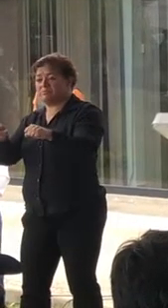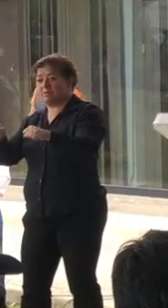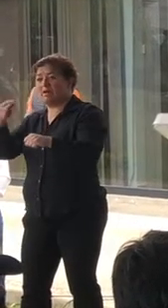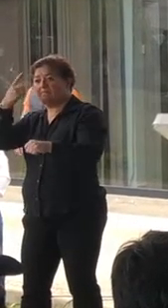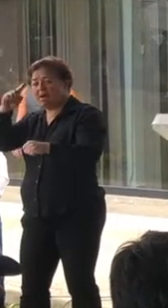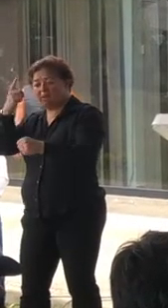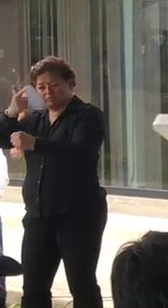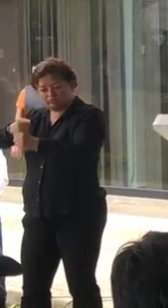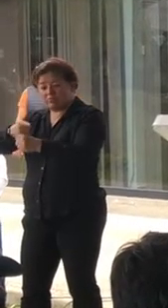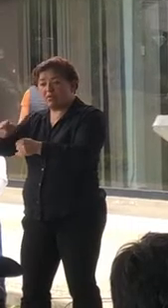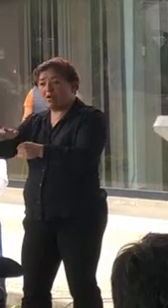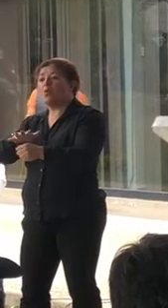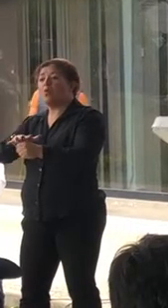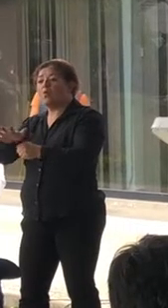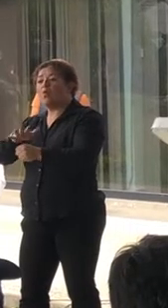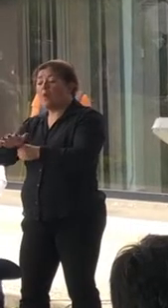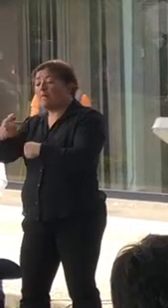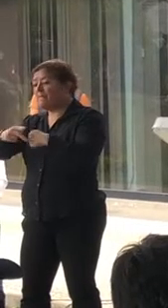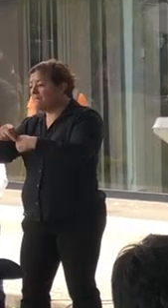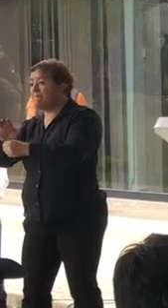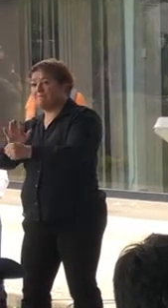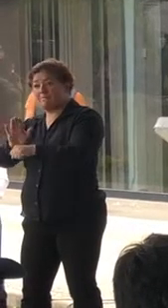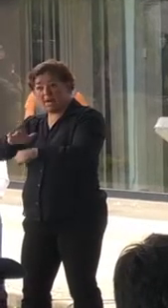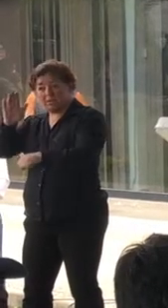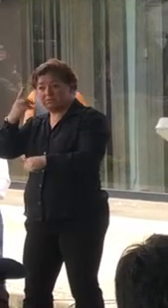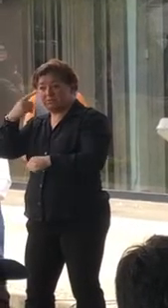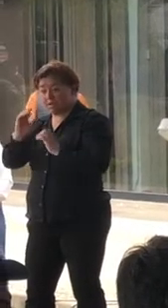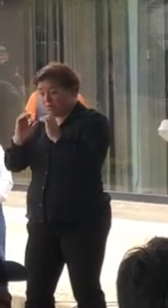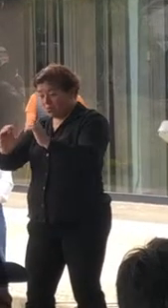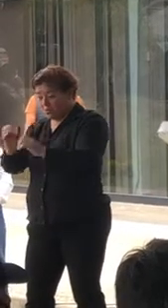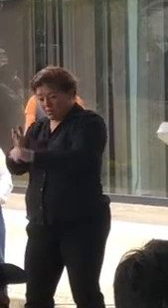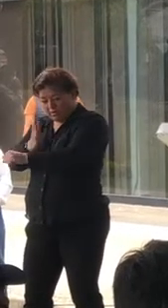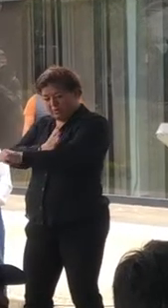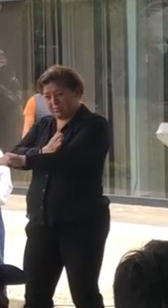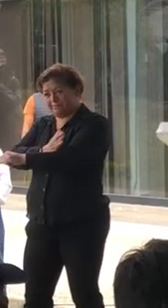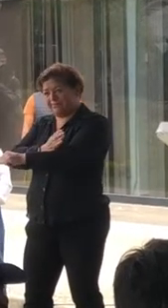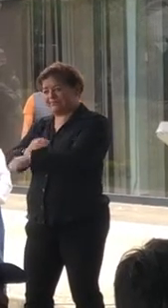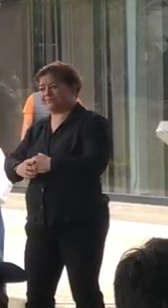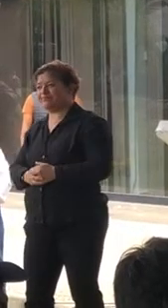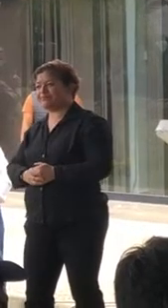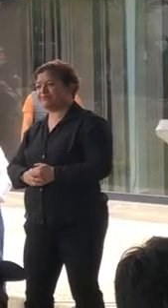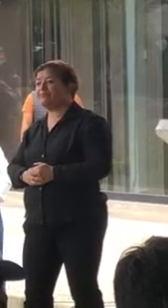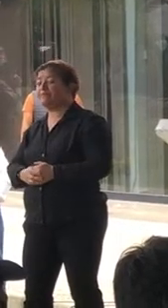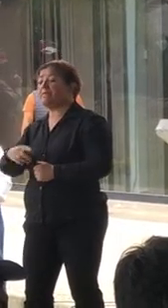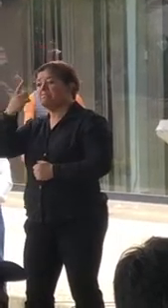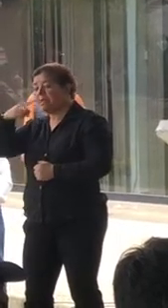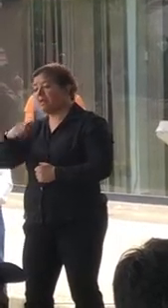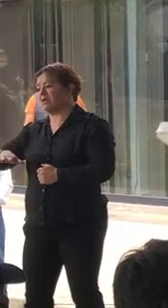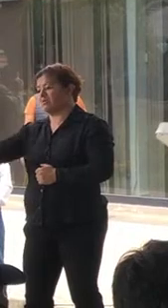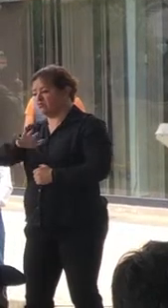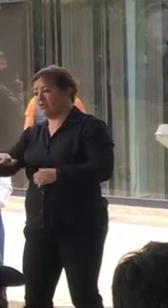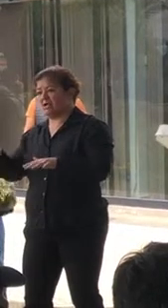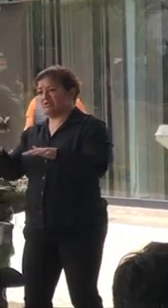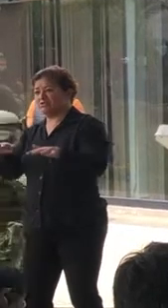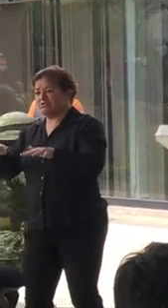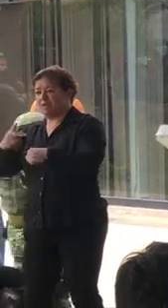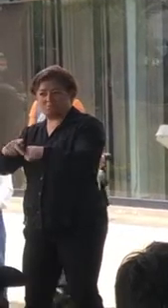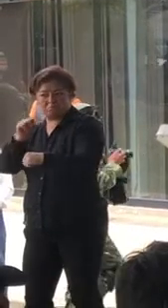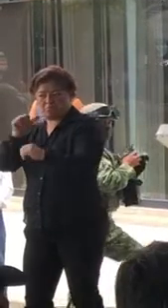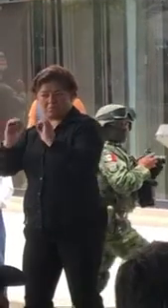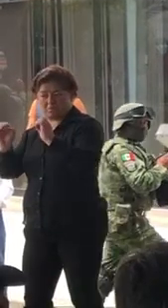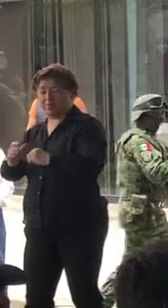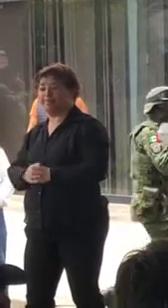las ubicaciones y continuar con la creación del cero antisísmico organizaciones